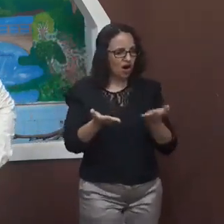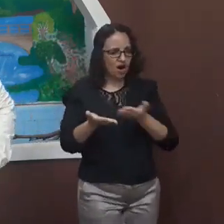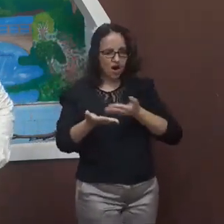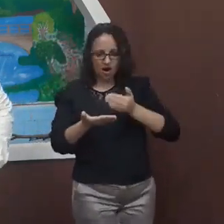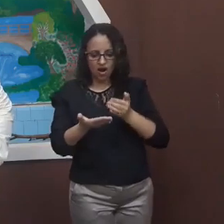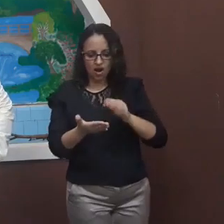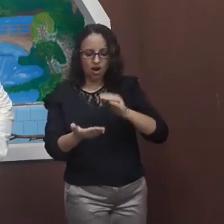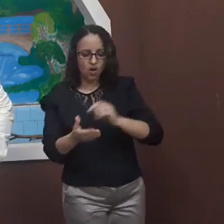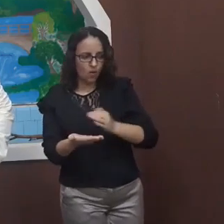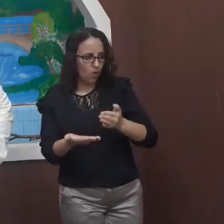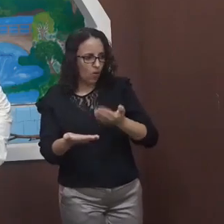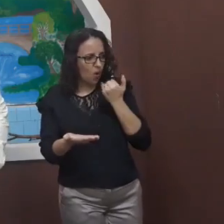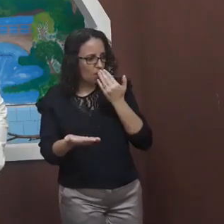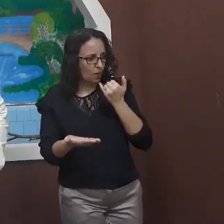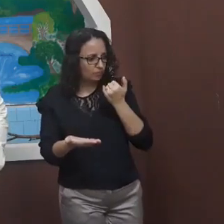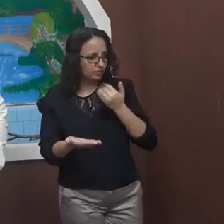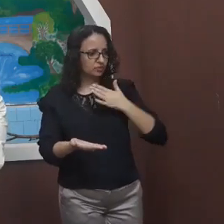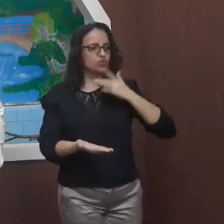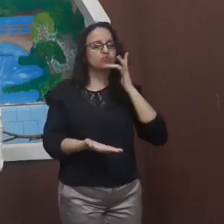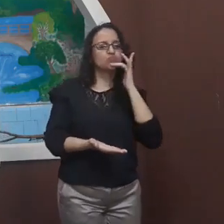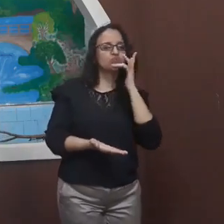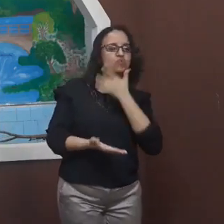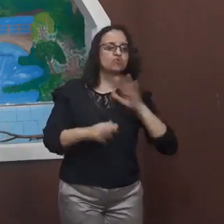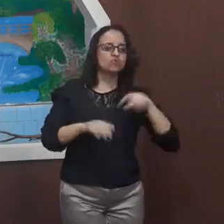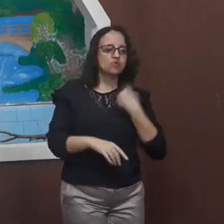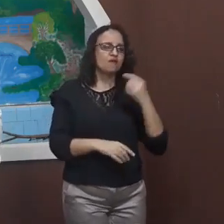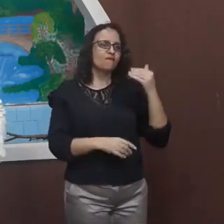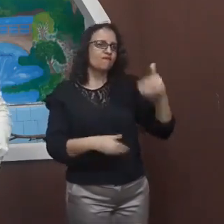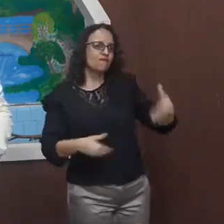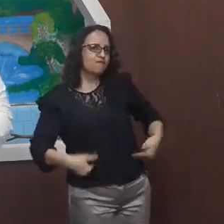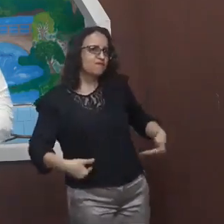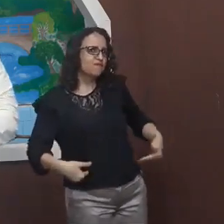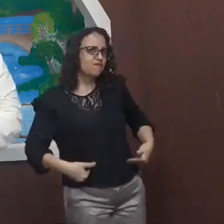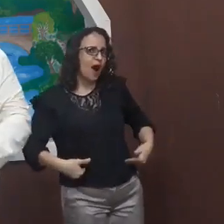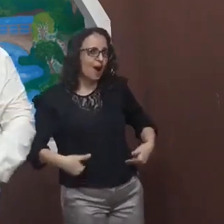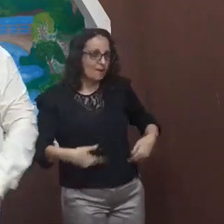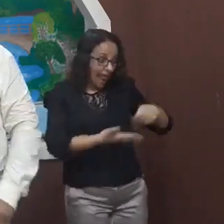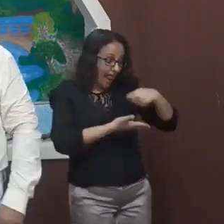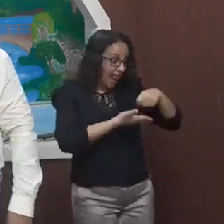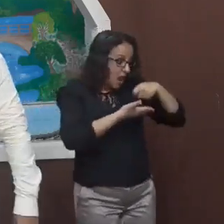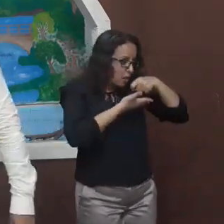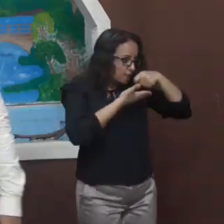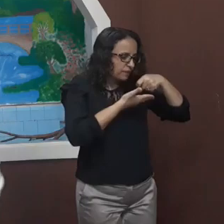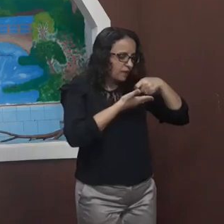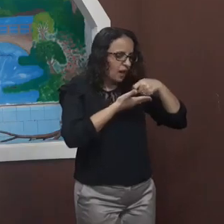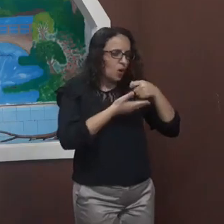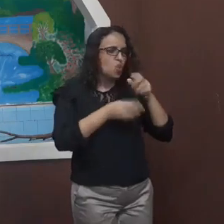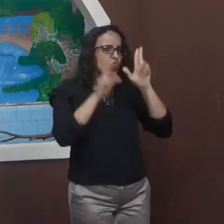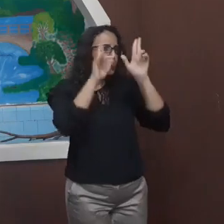fome. Não é verdade? Quando a gente não passa fome, rende carne sem quinhar.